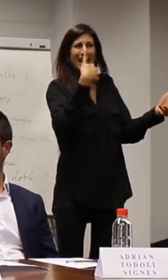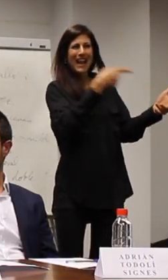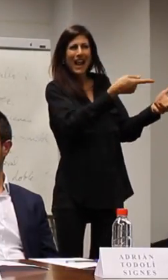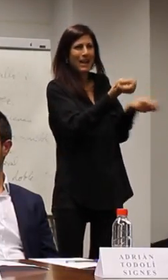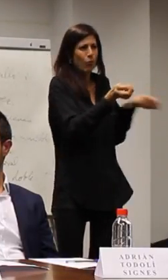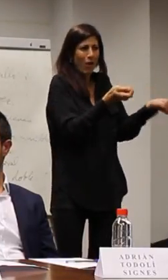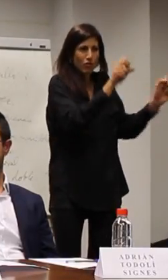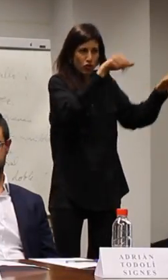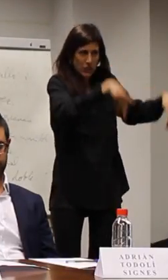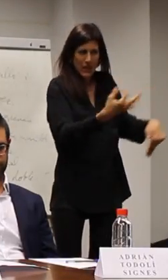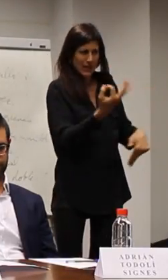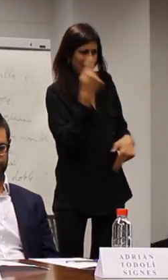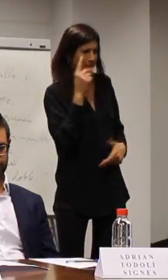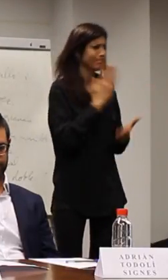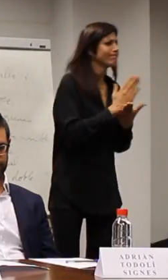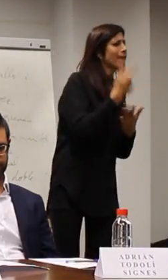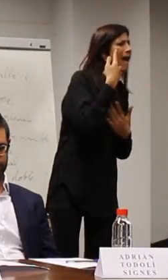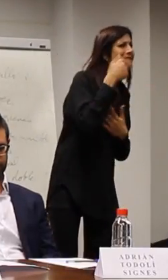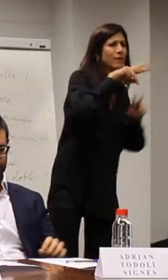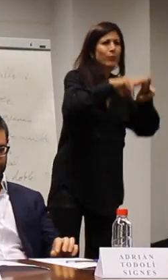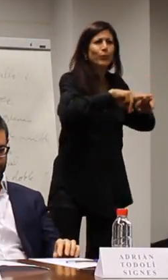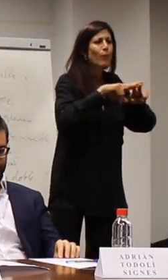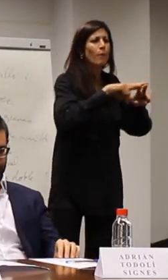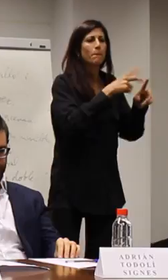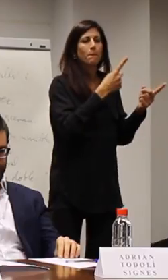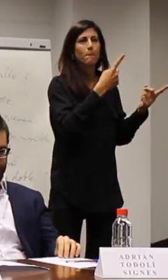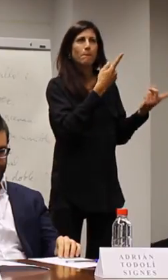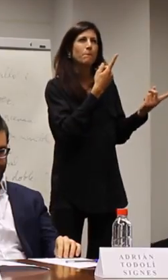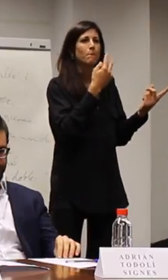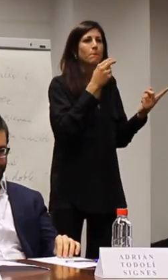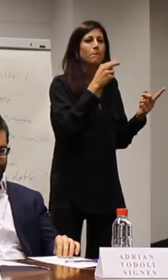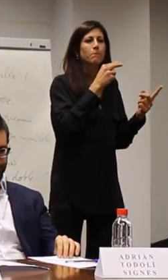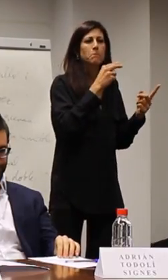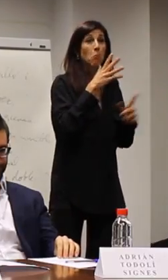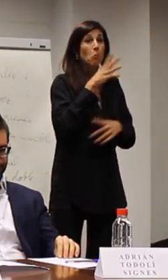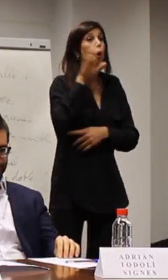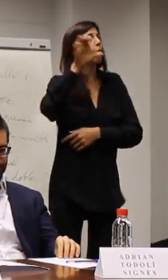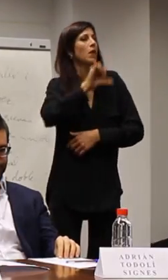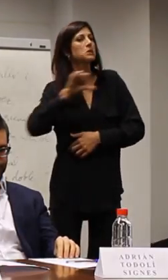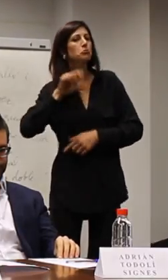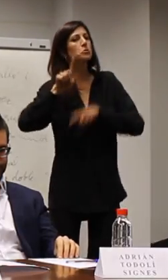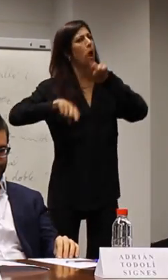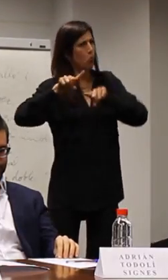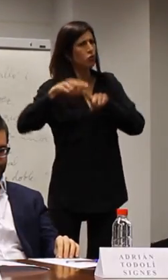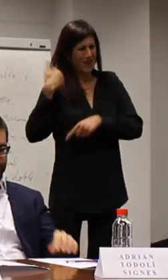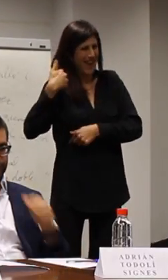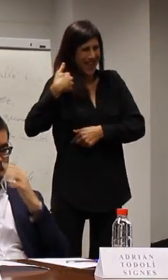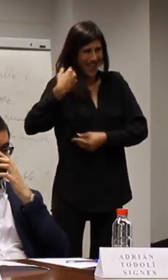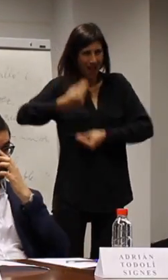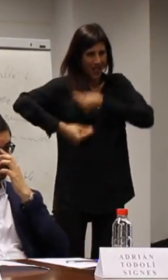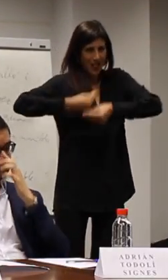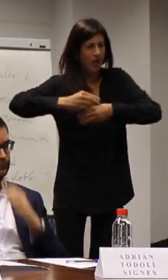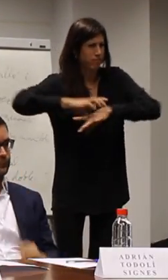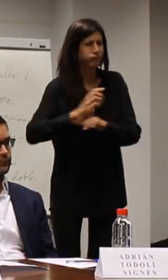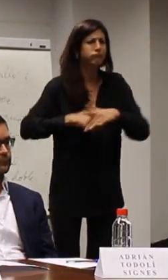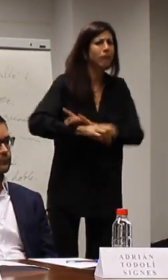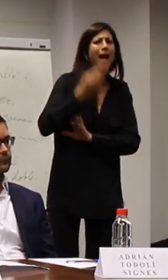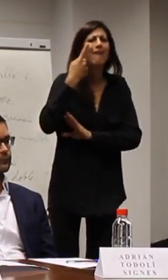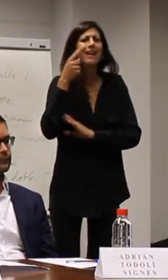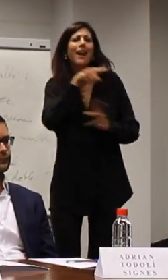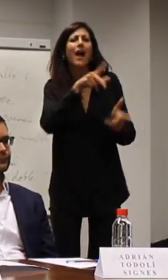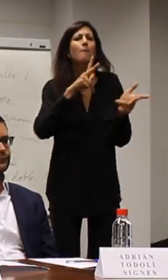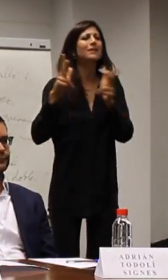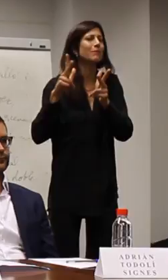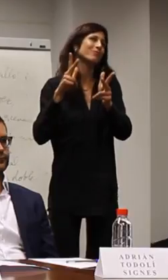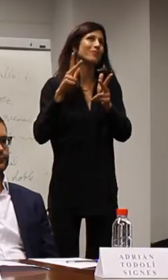hay que buscar los mecanismos. Hay comunidades autónomas que están actuando ya con apartamentos turísticos, etcétera. Por otro lado, el tema del apartamento turístico está fomentando